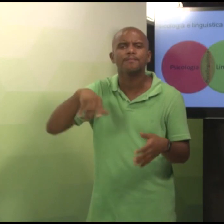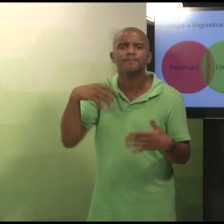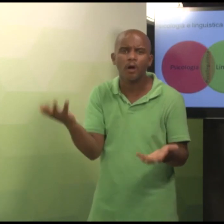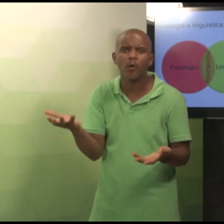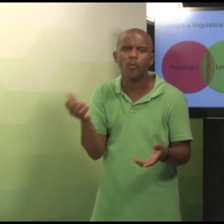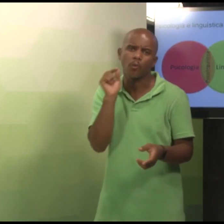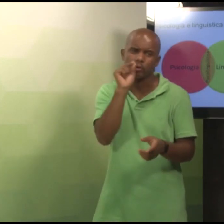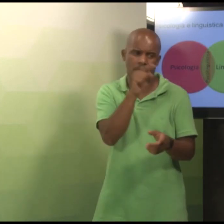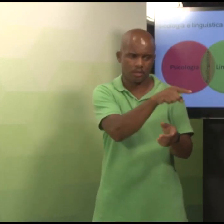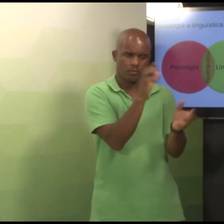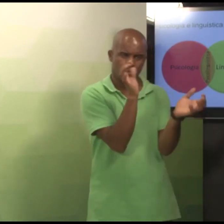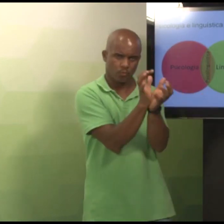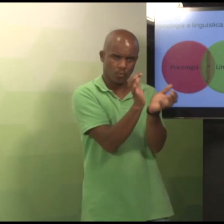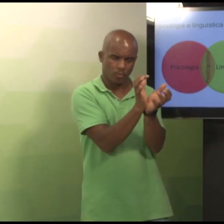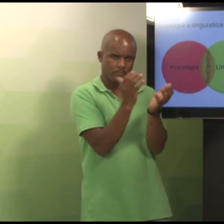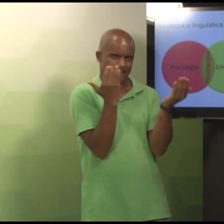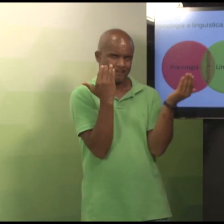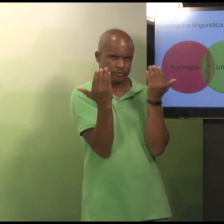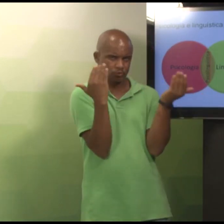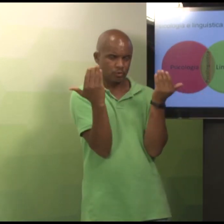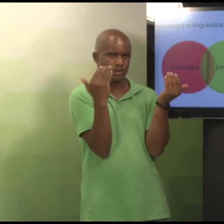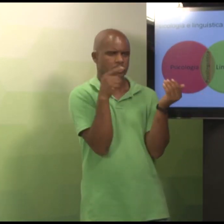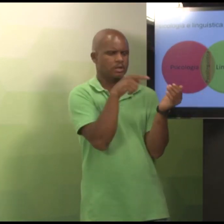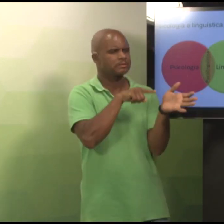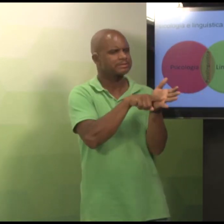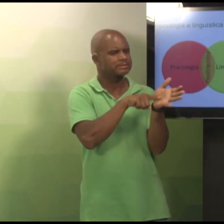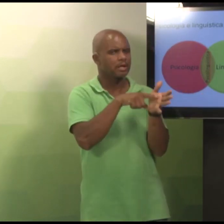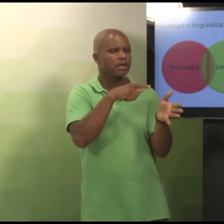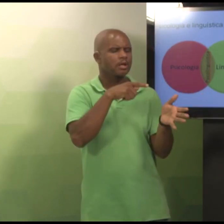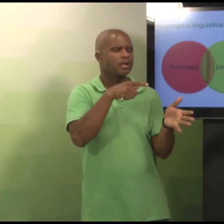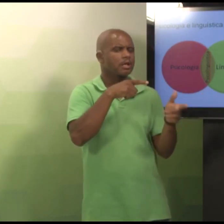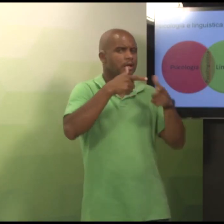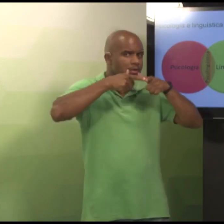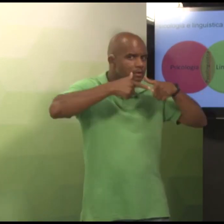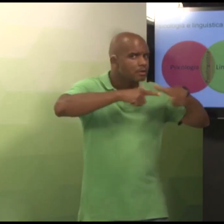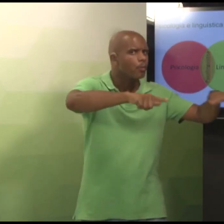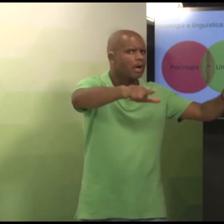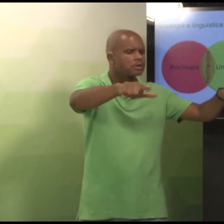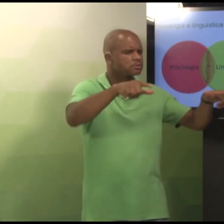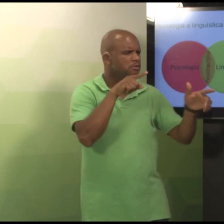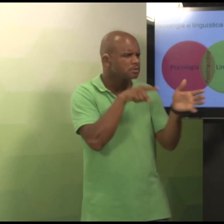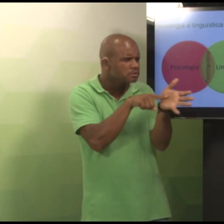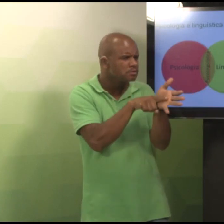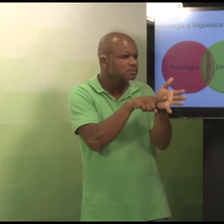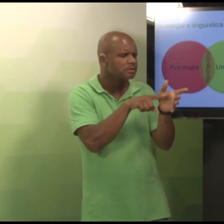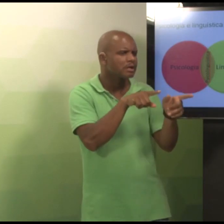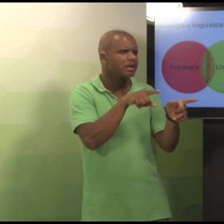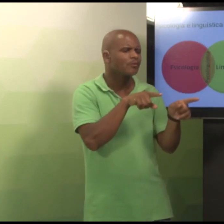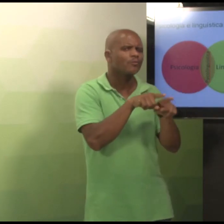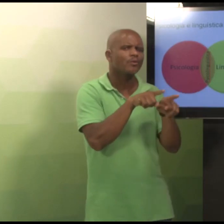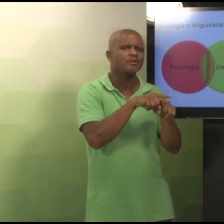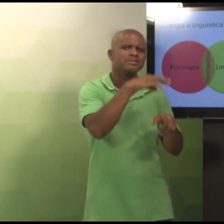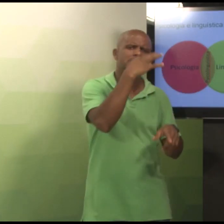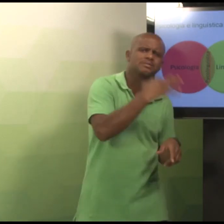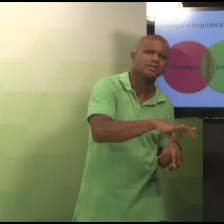que é o foco principal da linguística. No campo da psicologia, tinha um